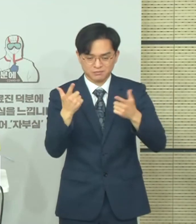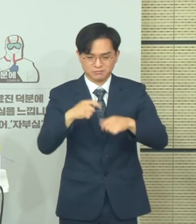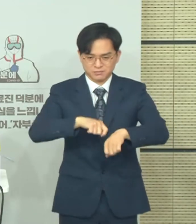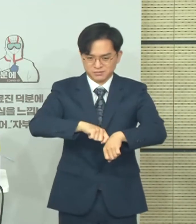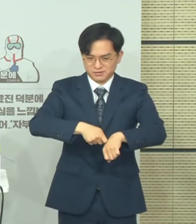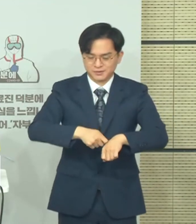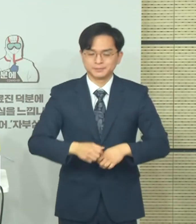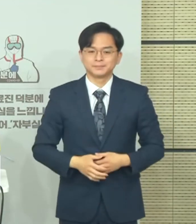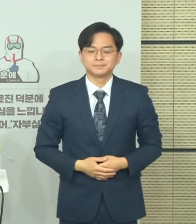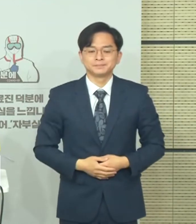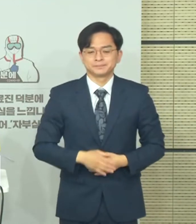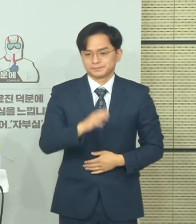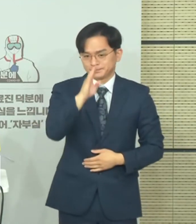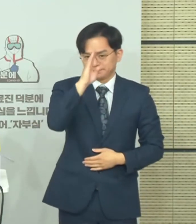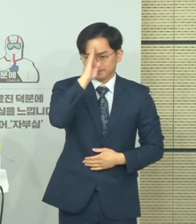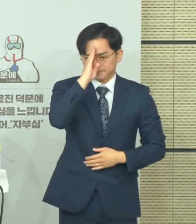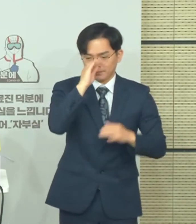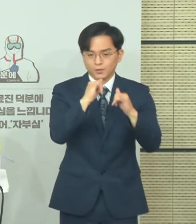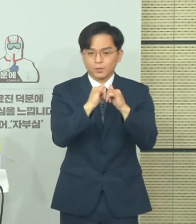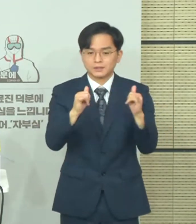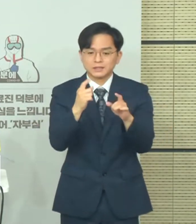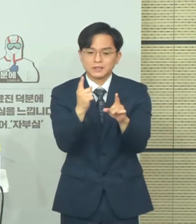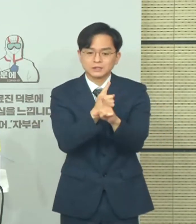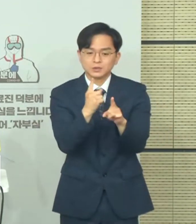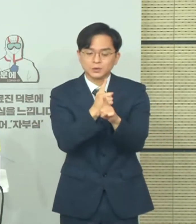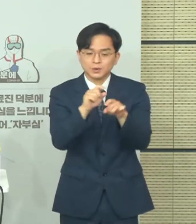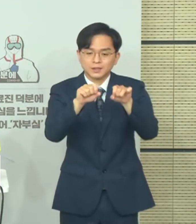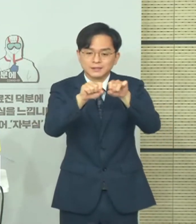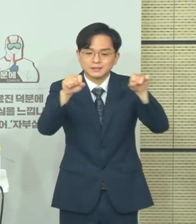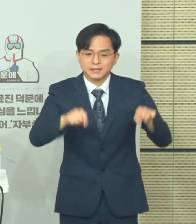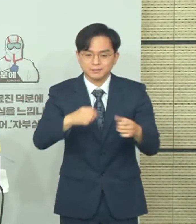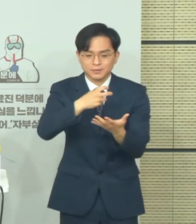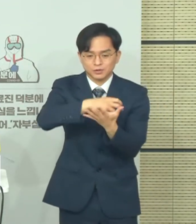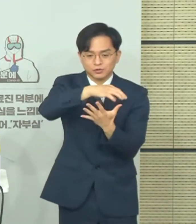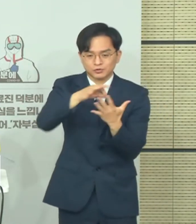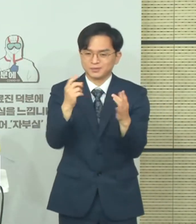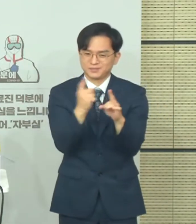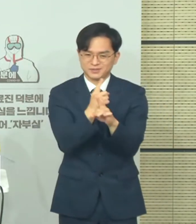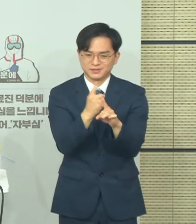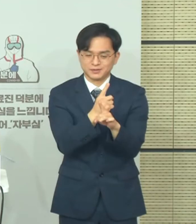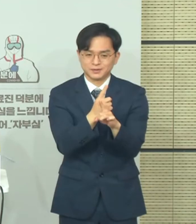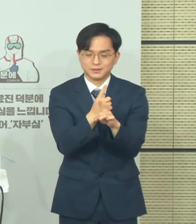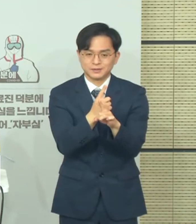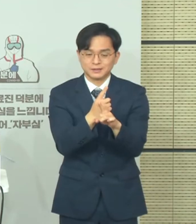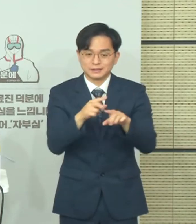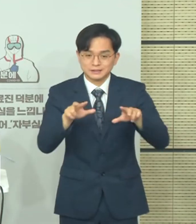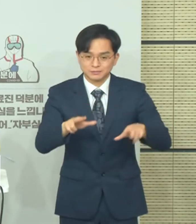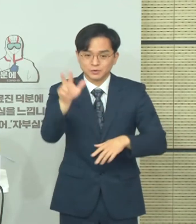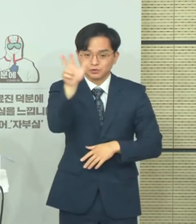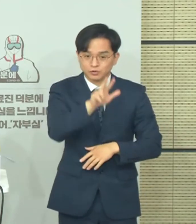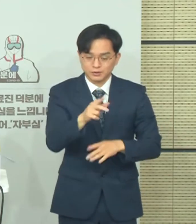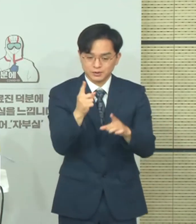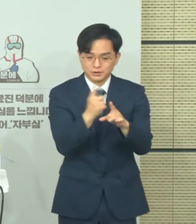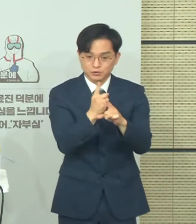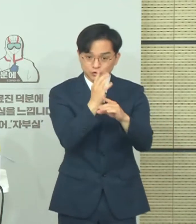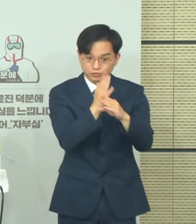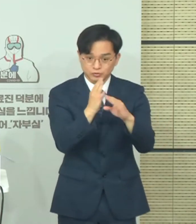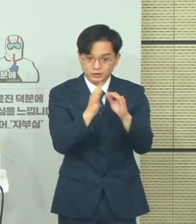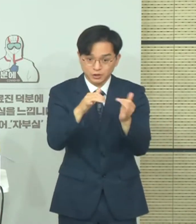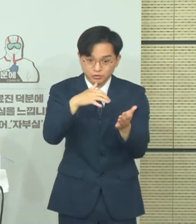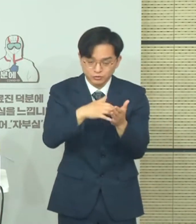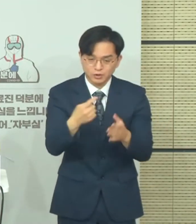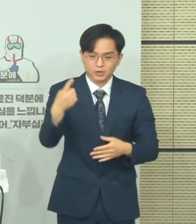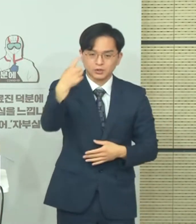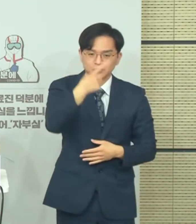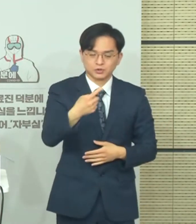환자 치료 최대 도 준비하고 있습니다 현재 전국적으로 총 1000 46명이 츠루 종으로 권역별 자원에